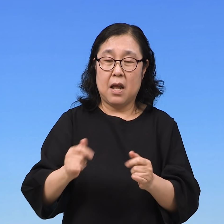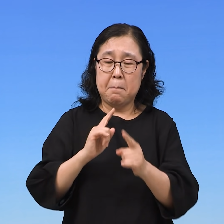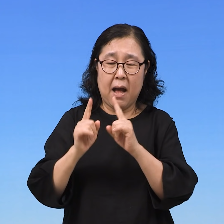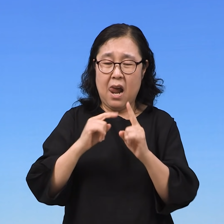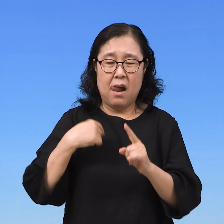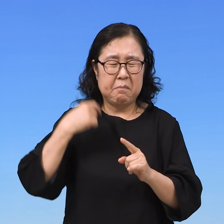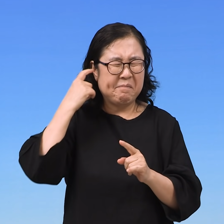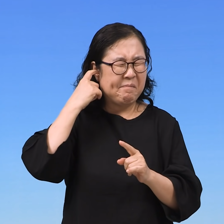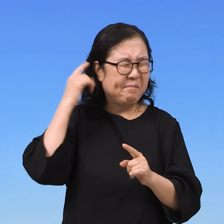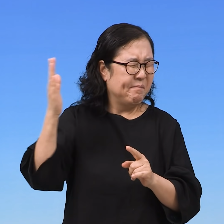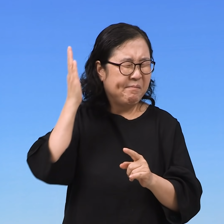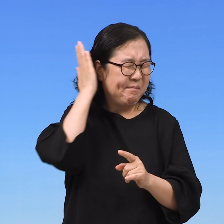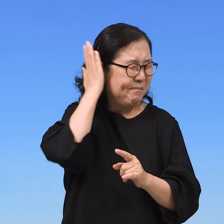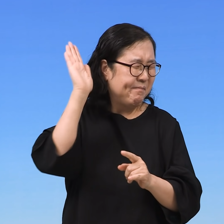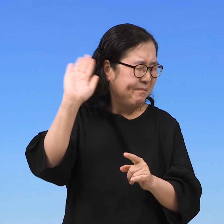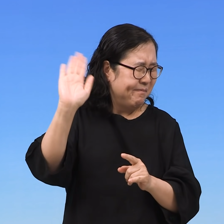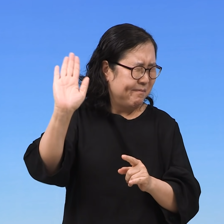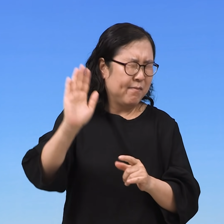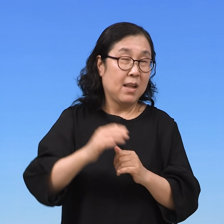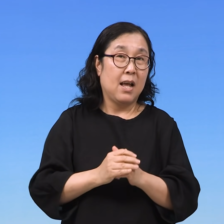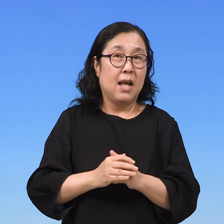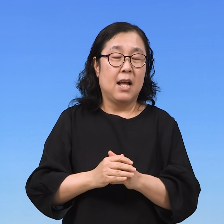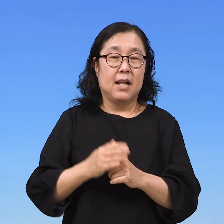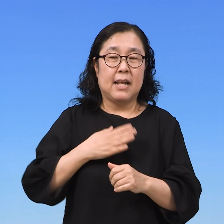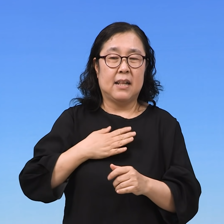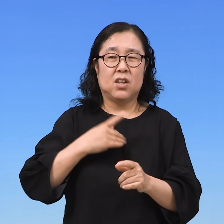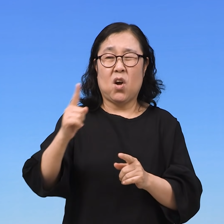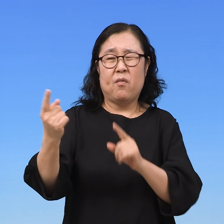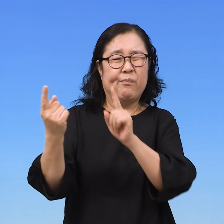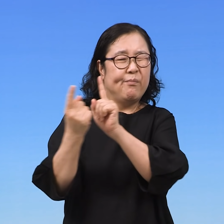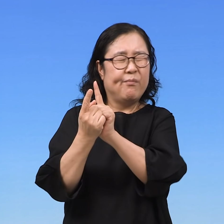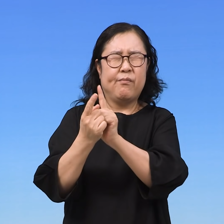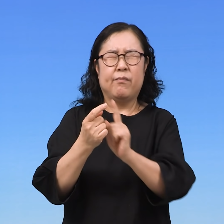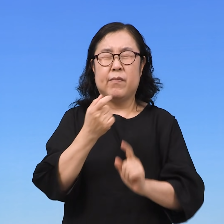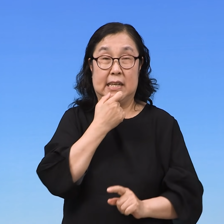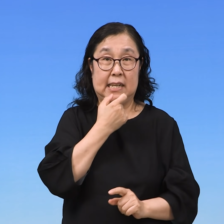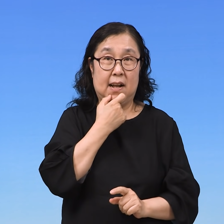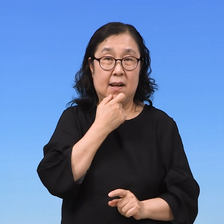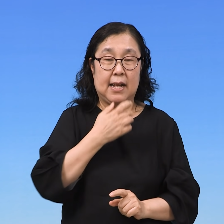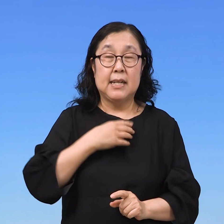소리 듣고 싶지 않아. 내가 상대하는 건 너 같은 저질이 아니야.